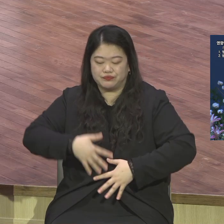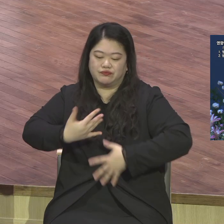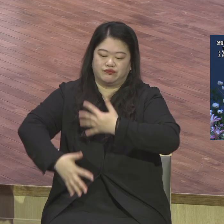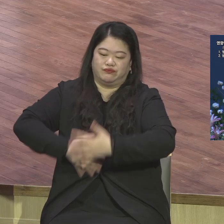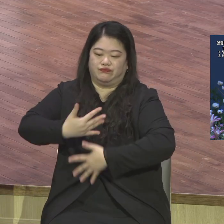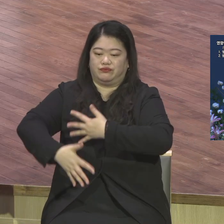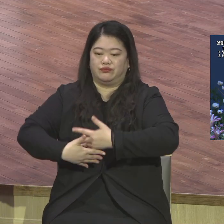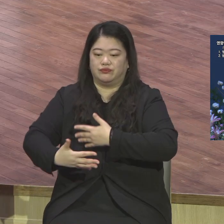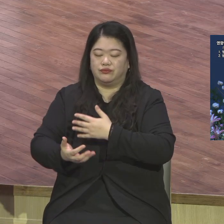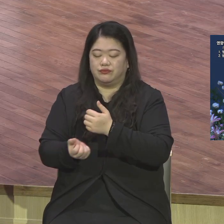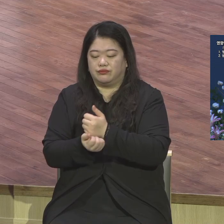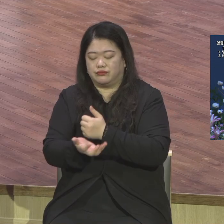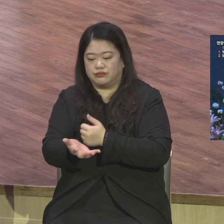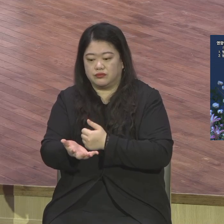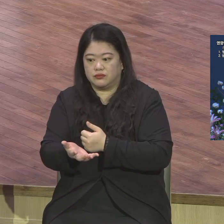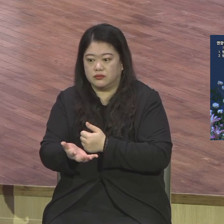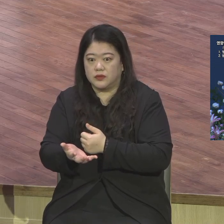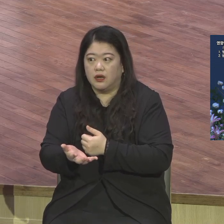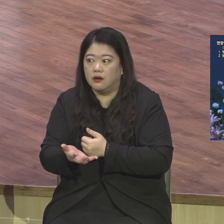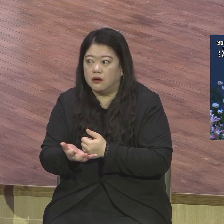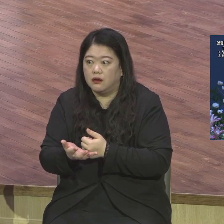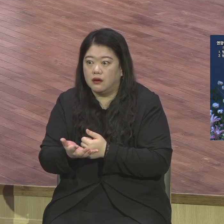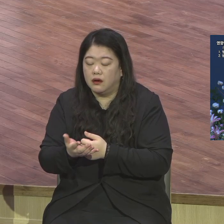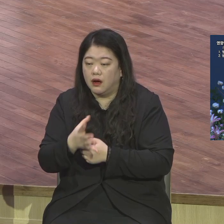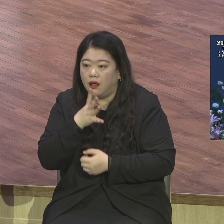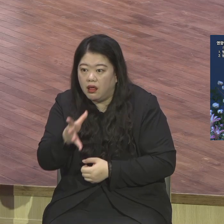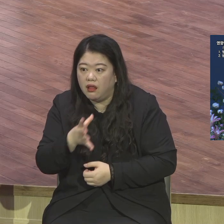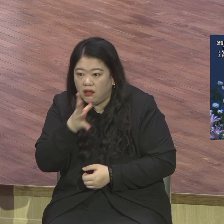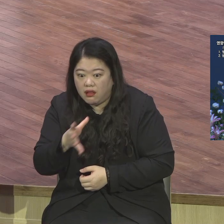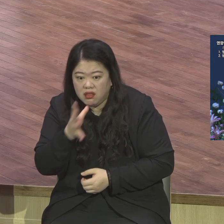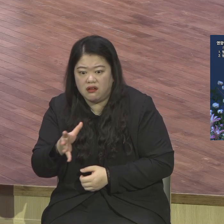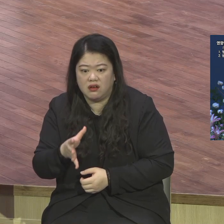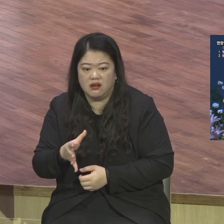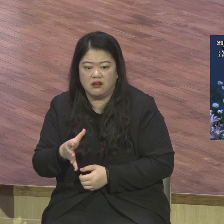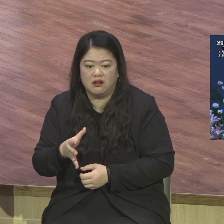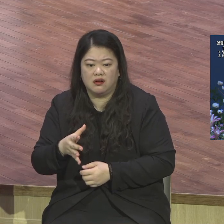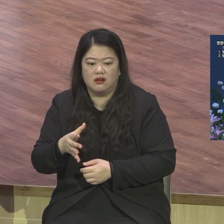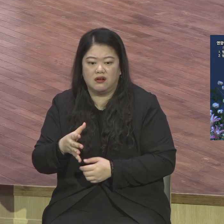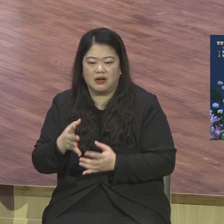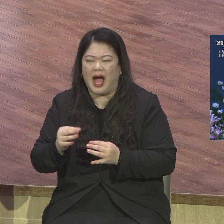계속 돌아다니 마귀신 부름에 우리 교회는 그런 사람 한 명도 없어.